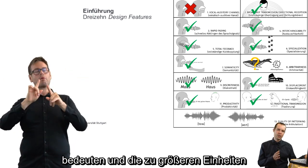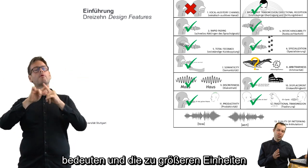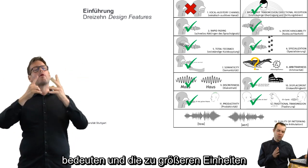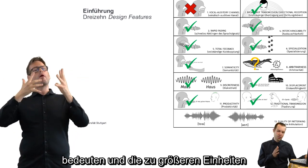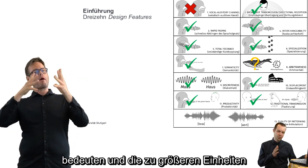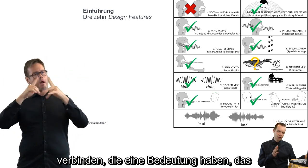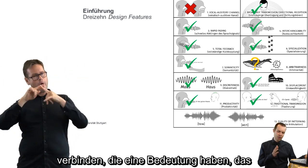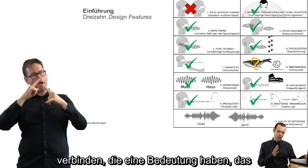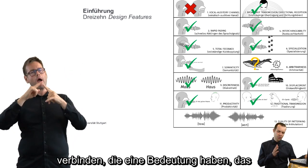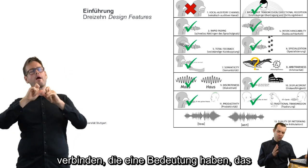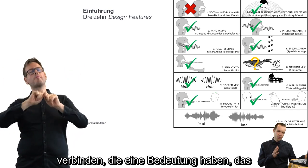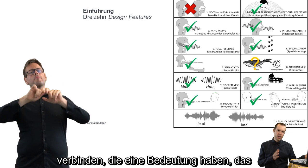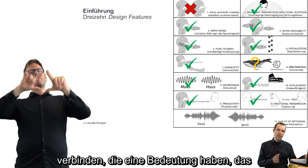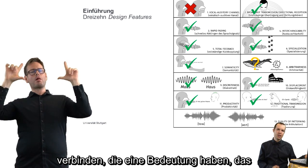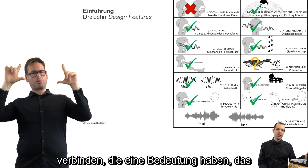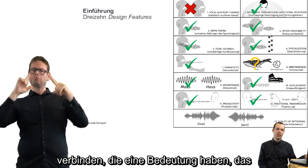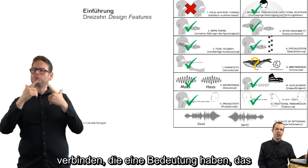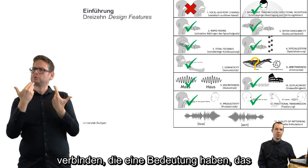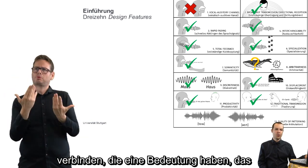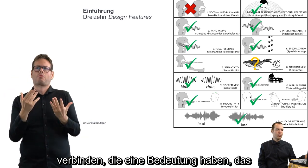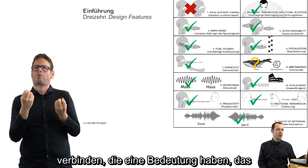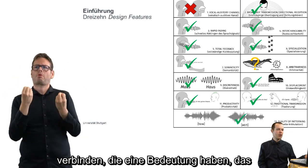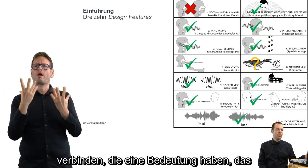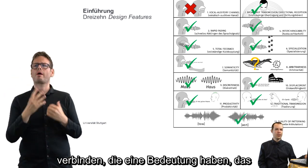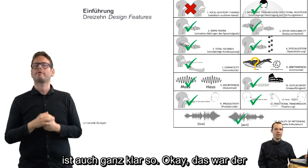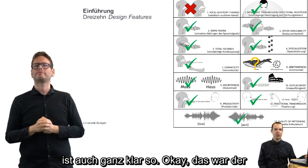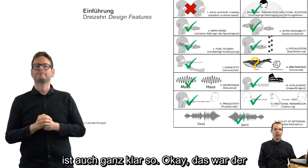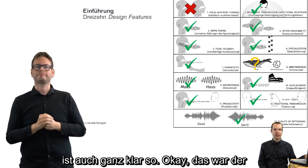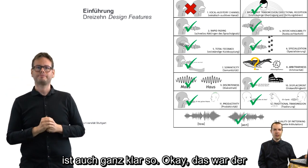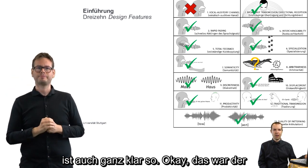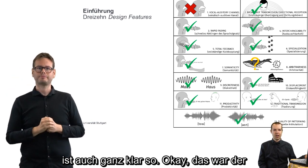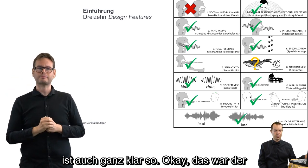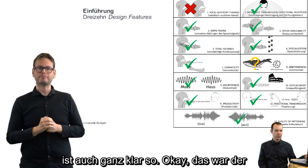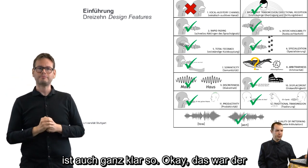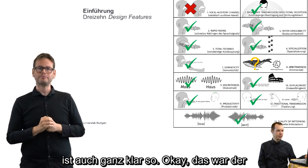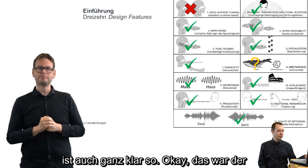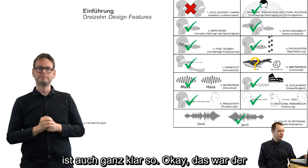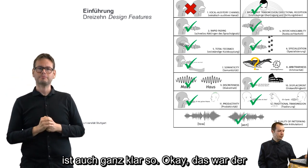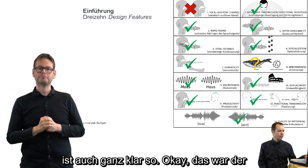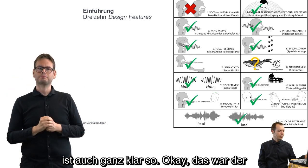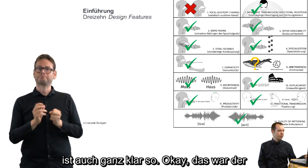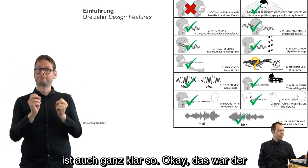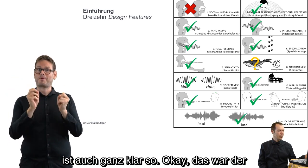Einheiten verbinden, die eine Bedeutung haben. Das ist auch ganz klar so.